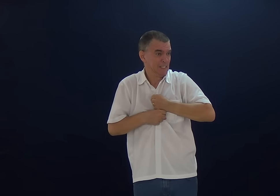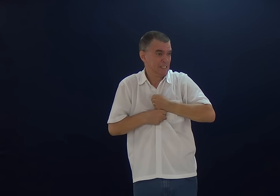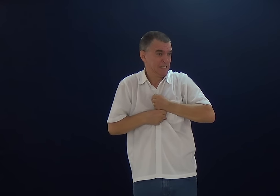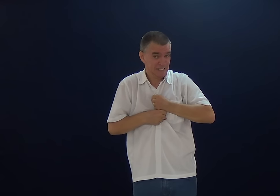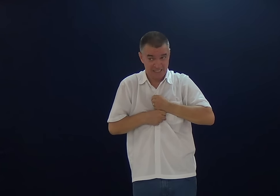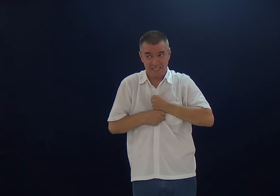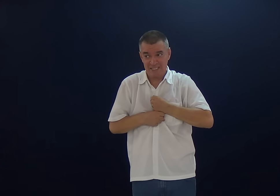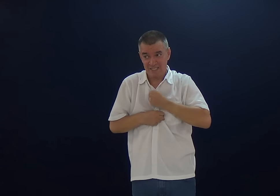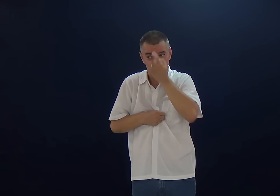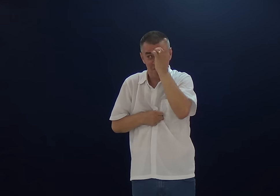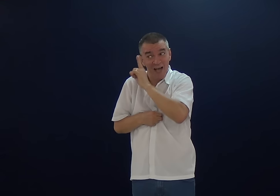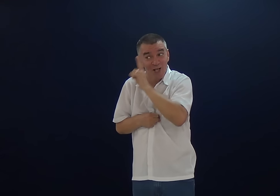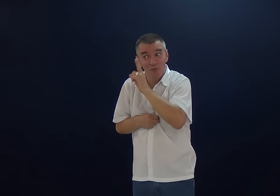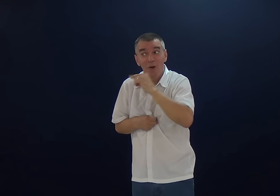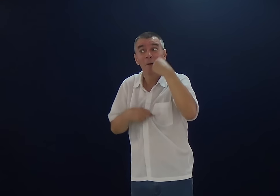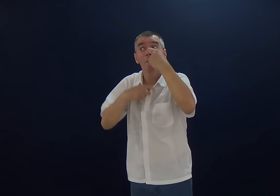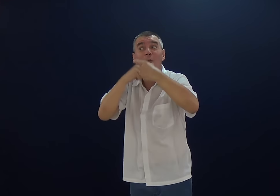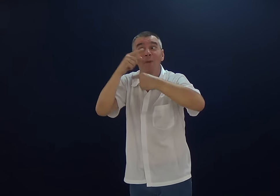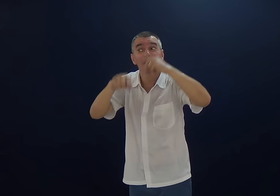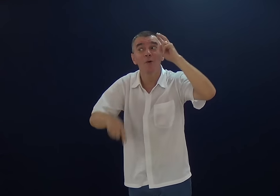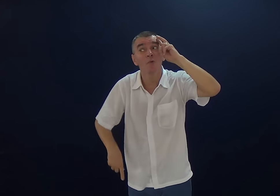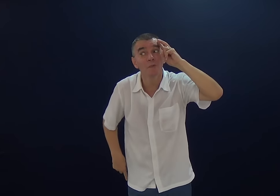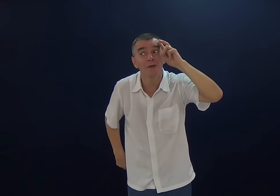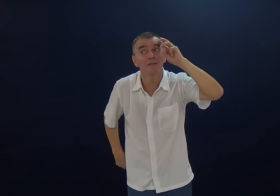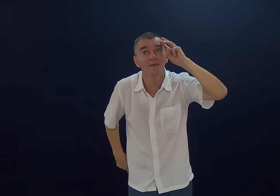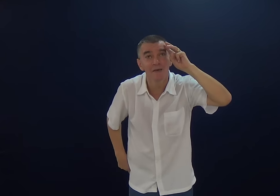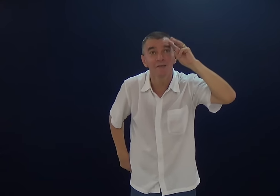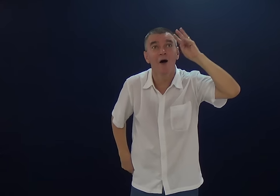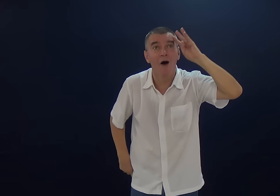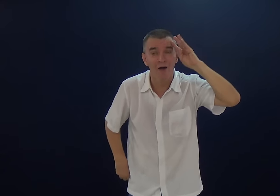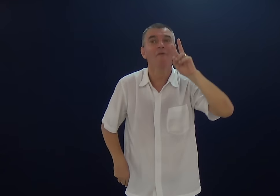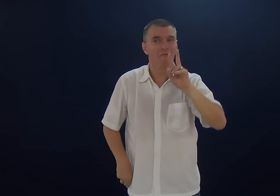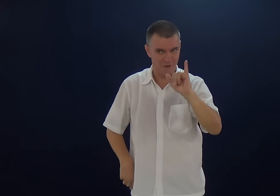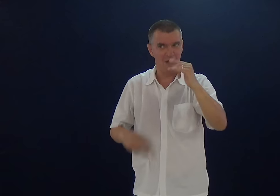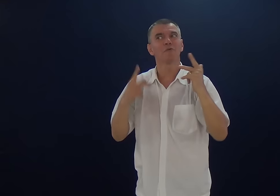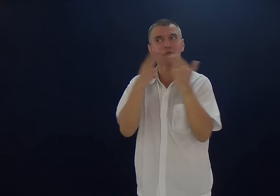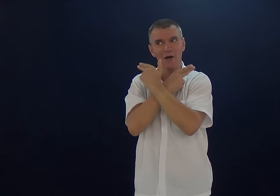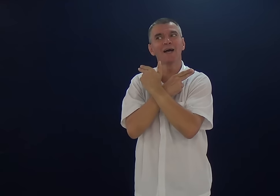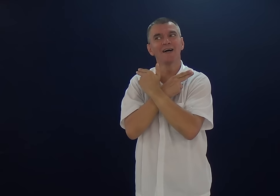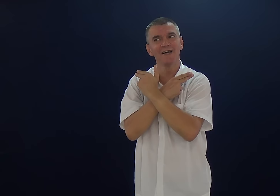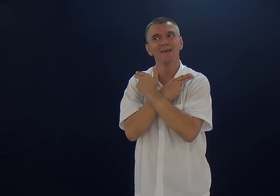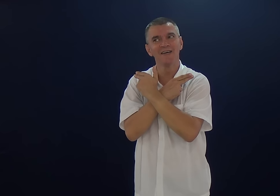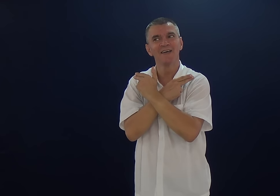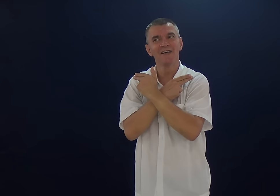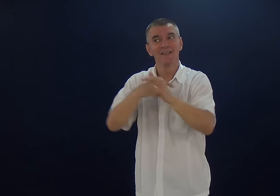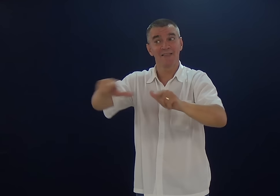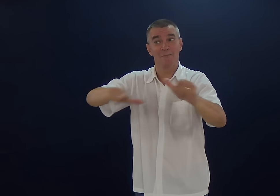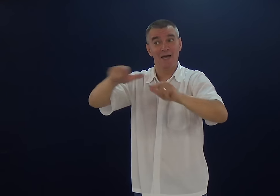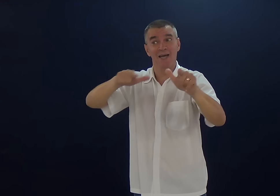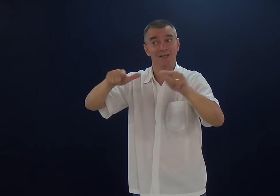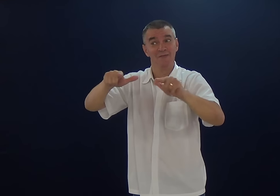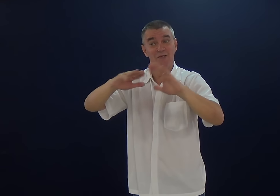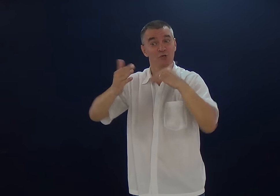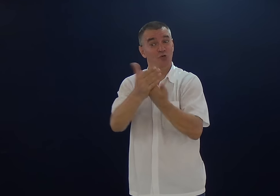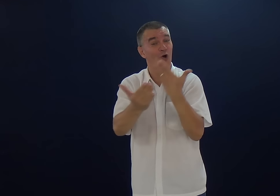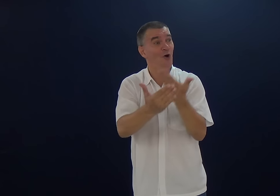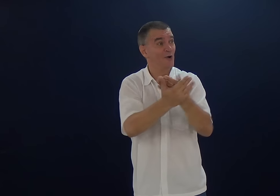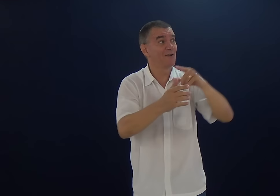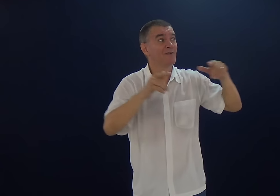aprendeu aprendeu Ah não pode segunda terça quarta quarta-feira voltar para focar no